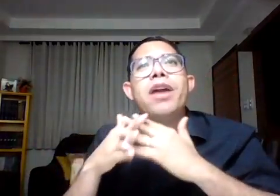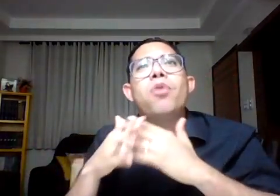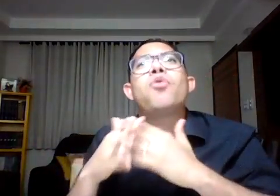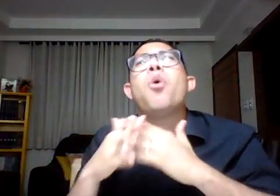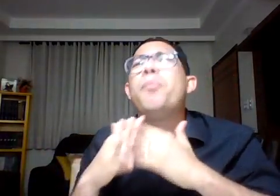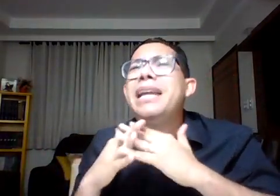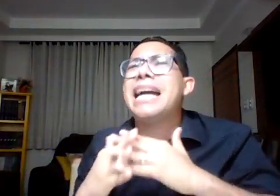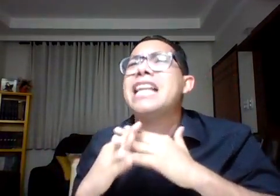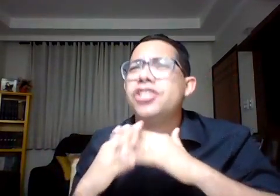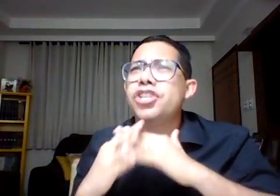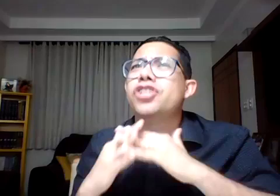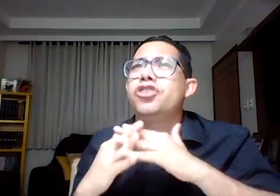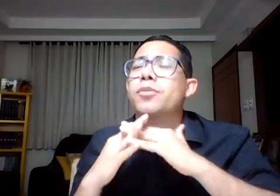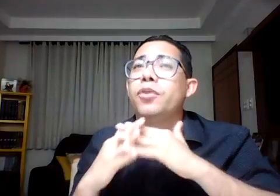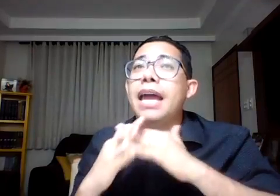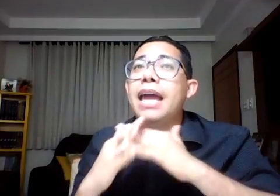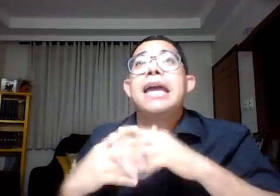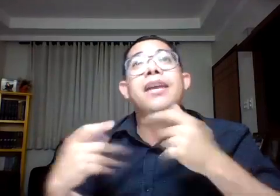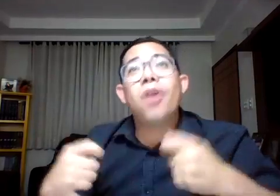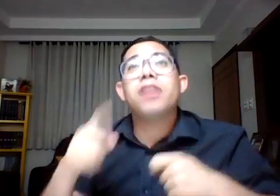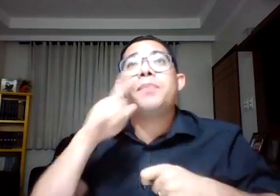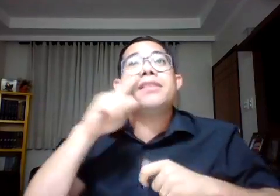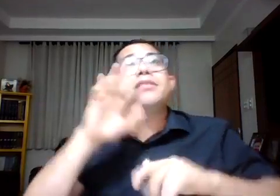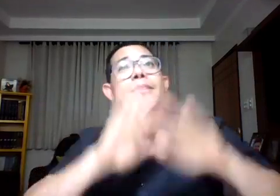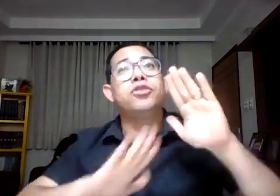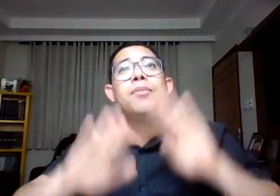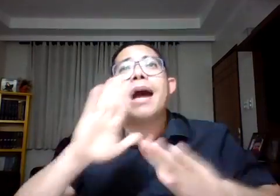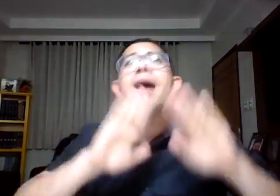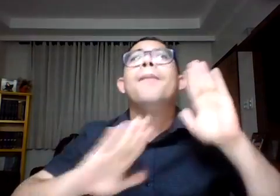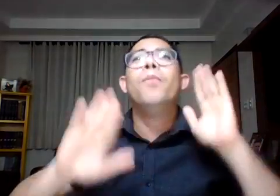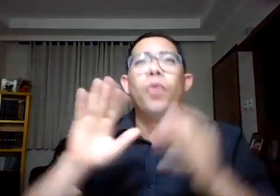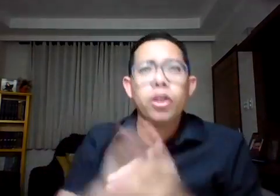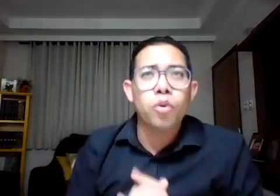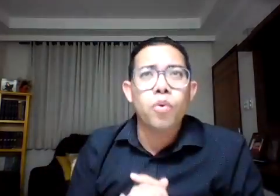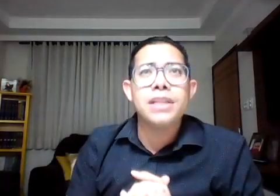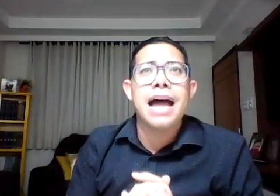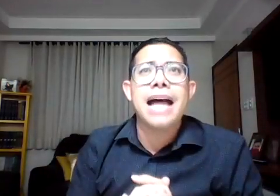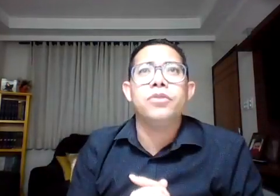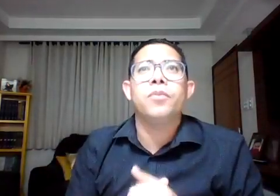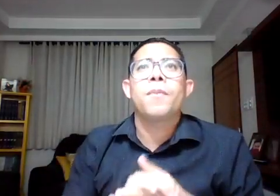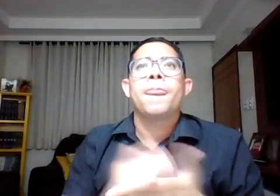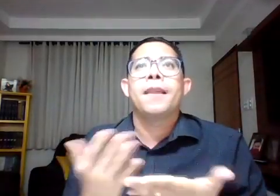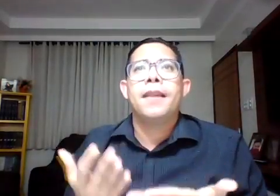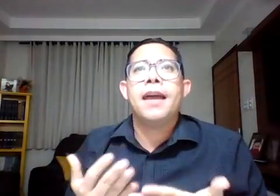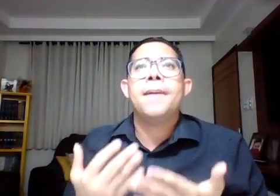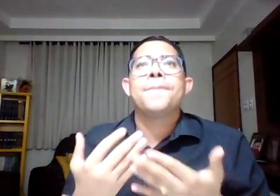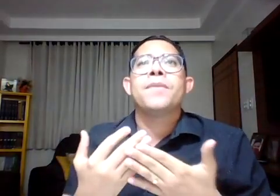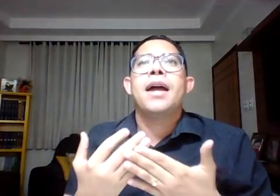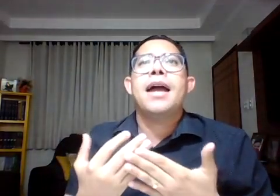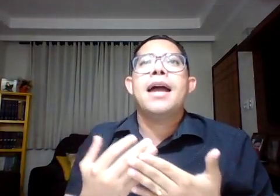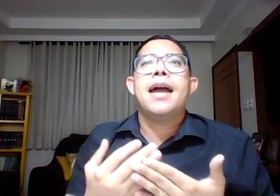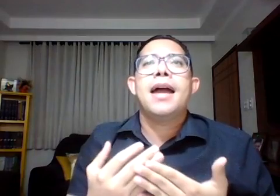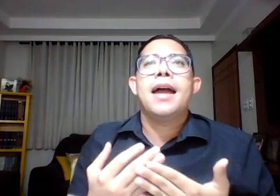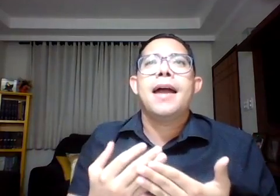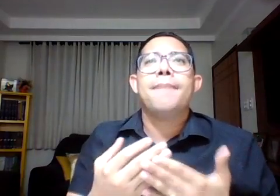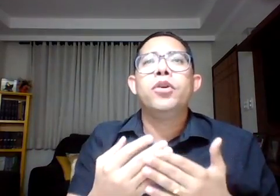erro complicadíssimo, né? E nós precisamos tomar muito cuidado, né? Muito